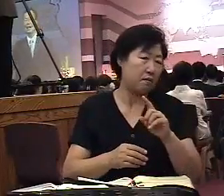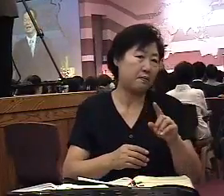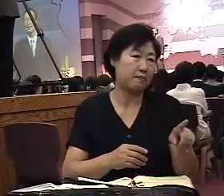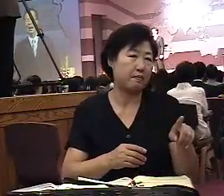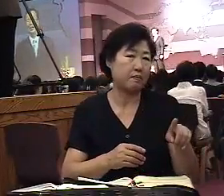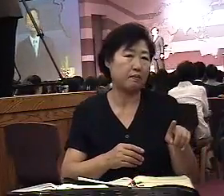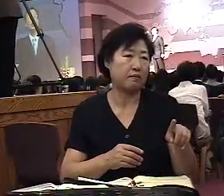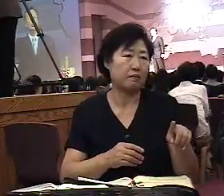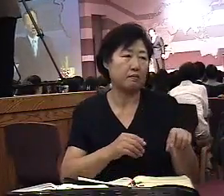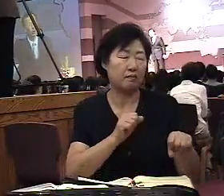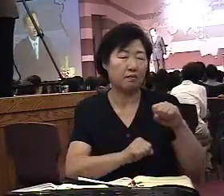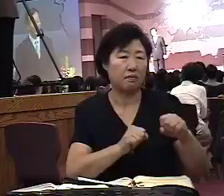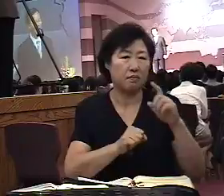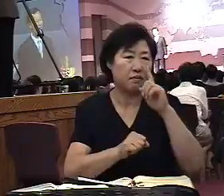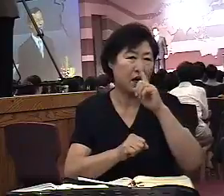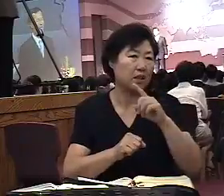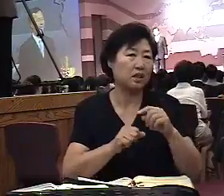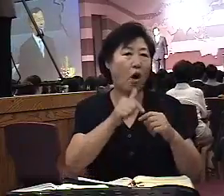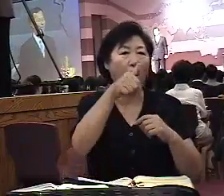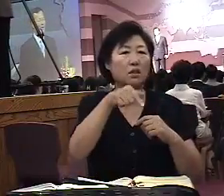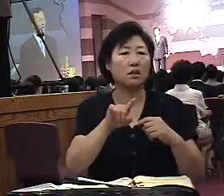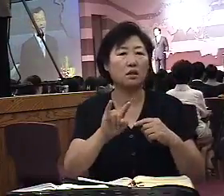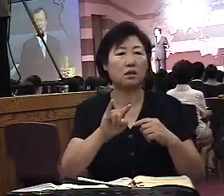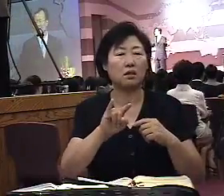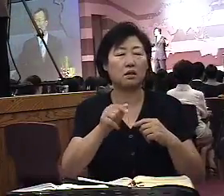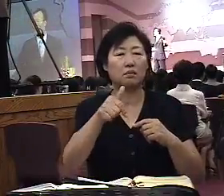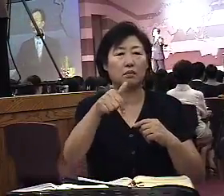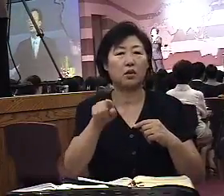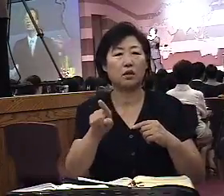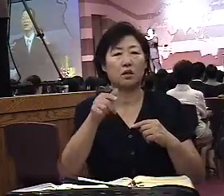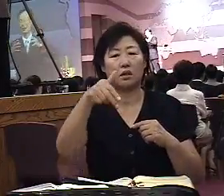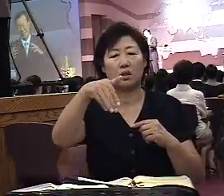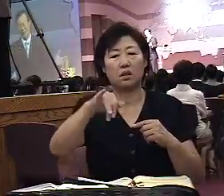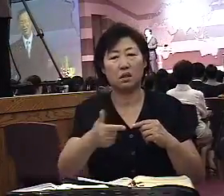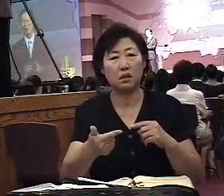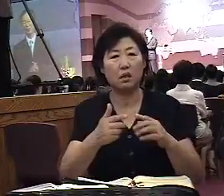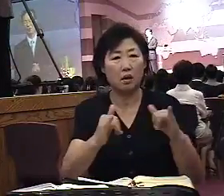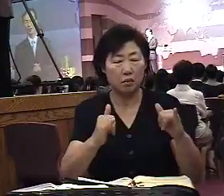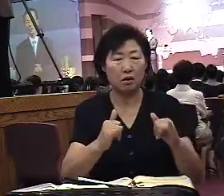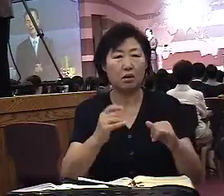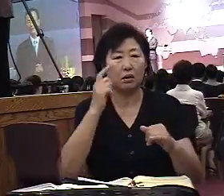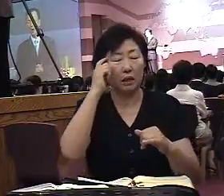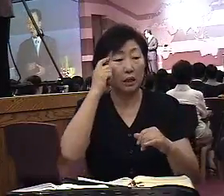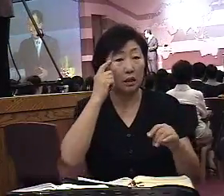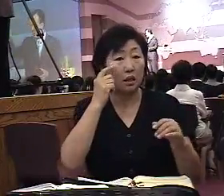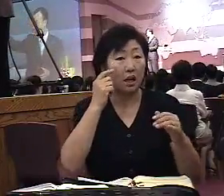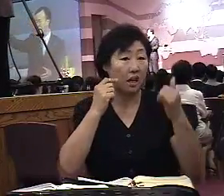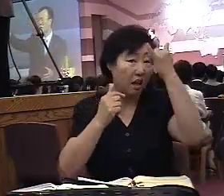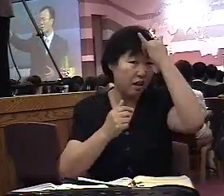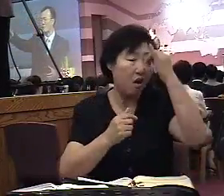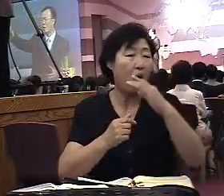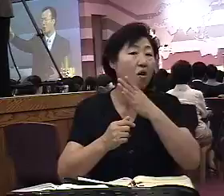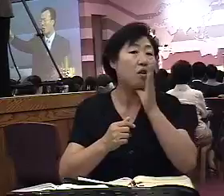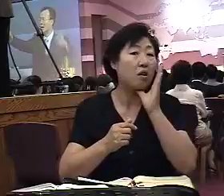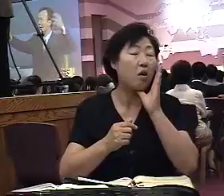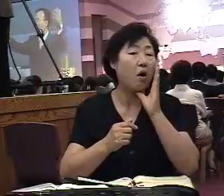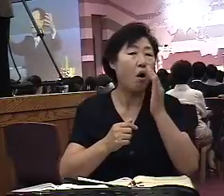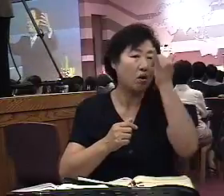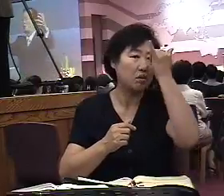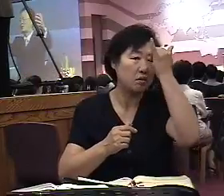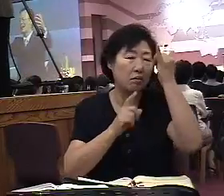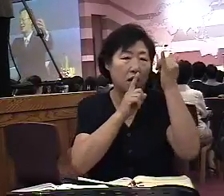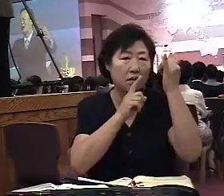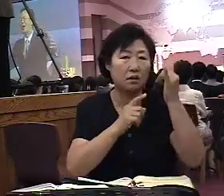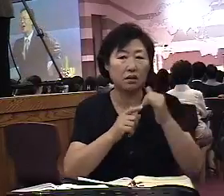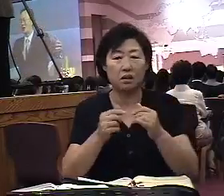그는 이 나라를 살린 영웅이다. 이 세상의 기준이 그렇게 다르다는 것입니다. 똑같은 것을 보고도